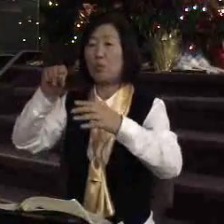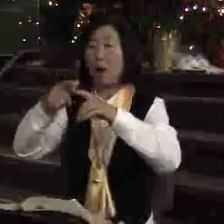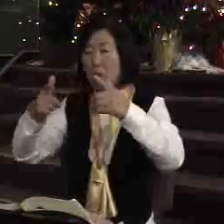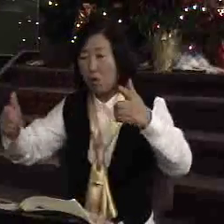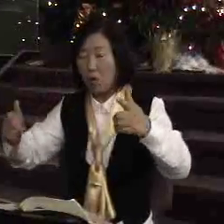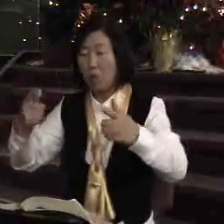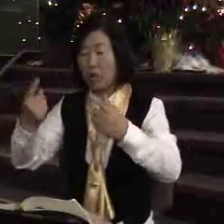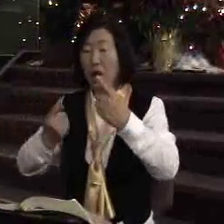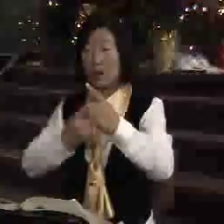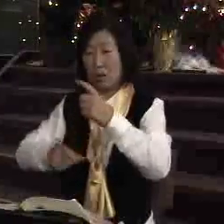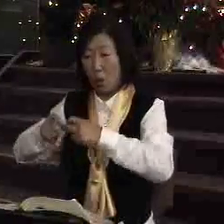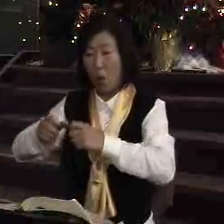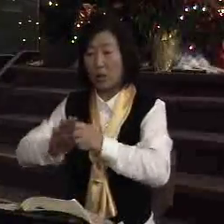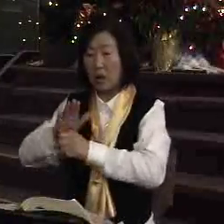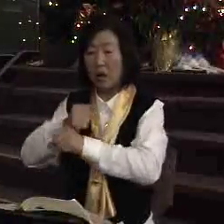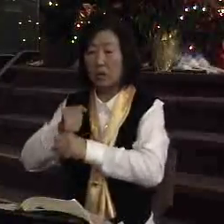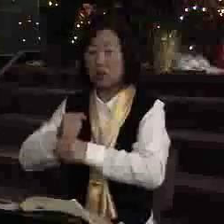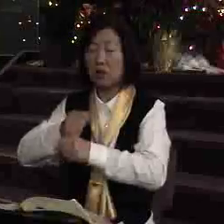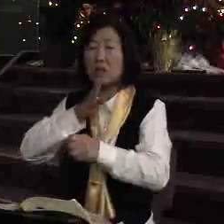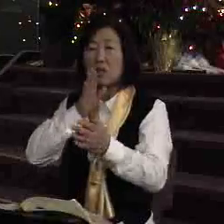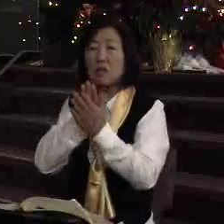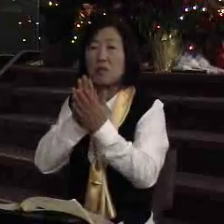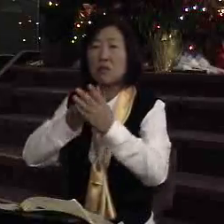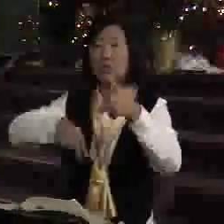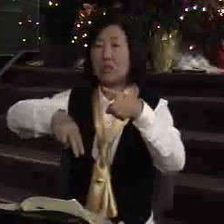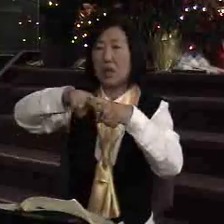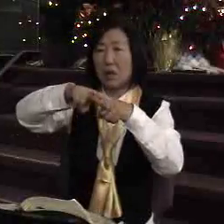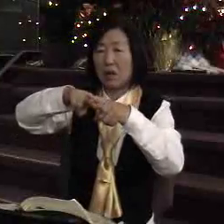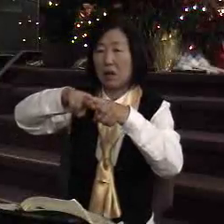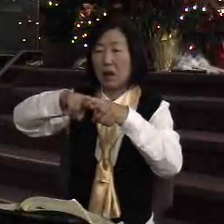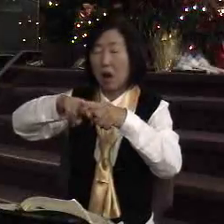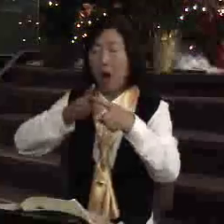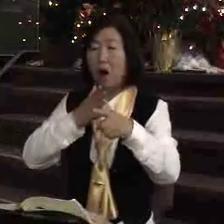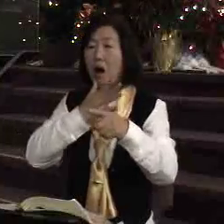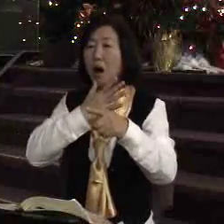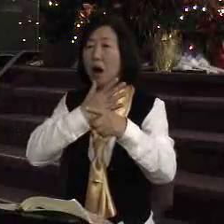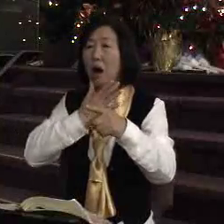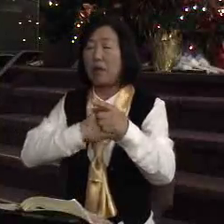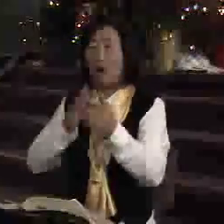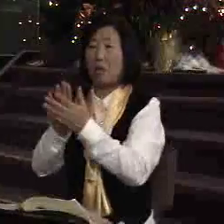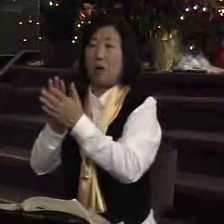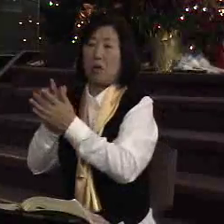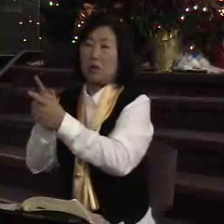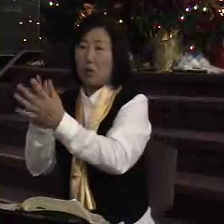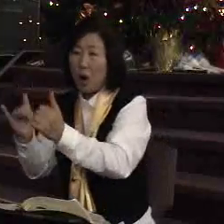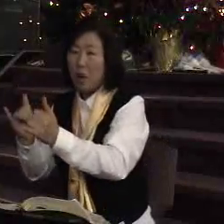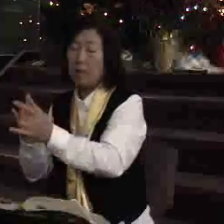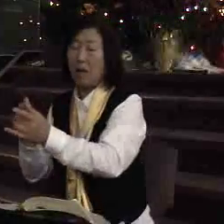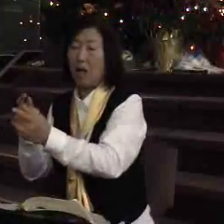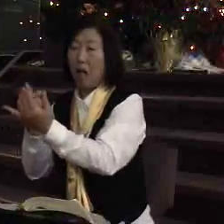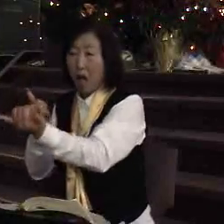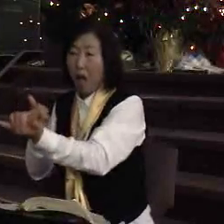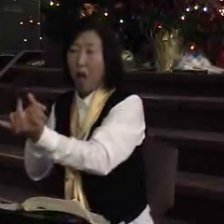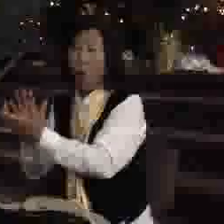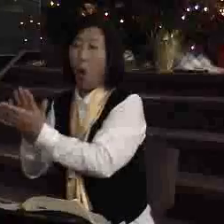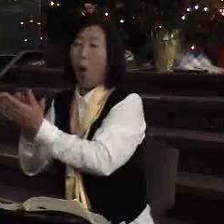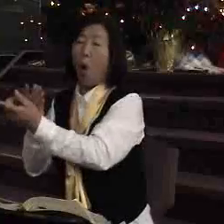사랑하시고 십자가에 달친히 달려 죽으신 하나님을 봤을 때, 아, 내가 받아야 되는 박수는 저분에게서 오는